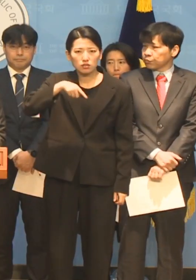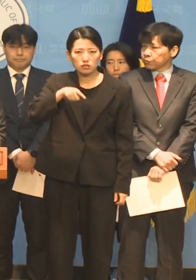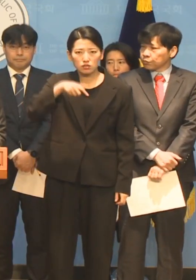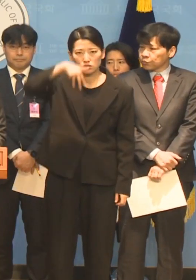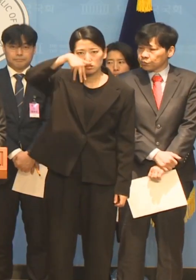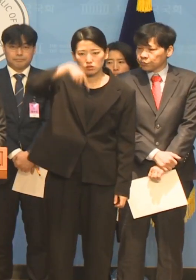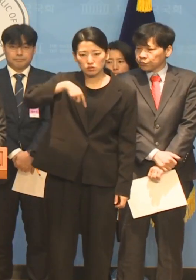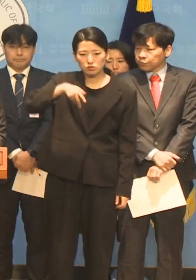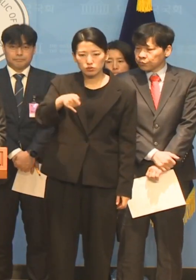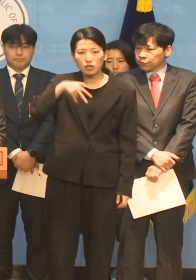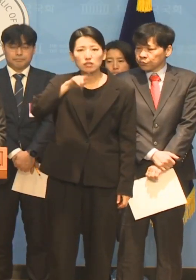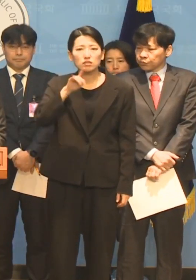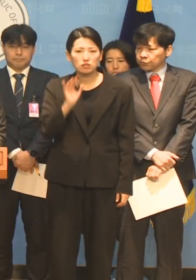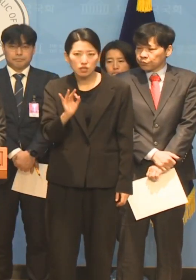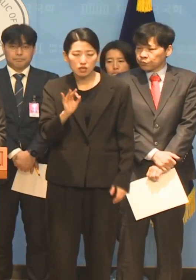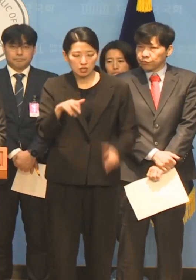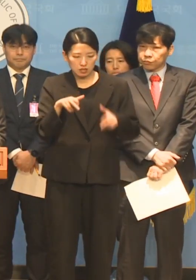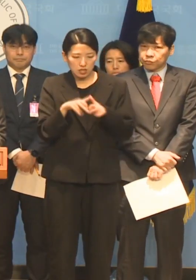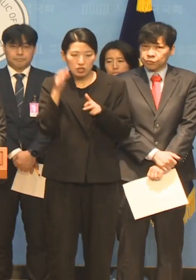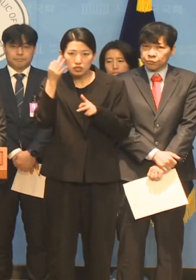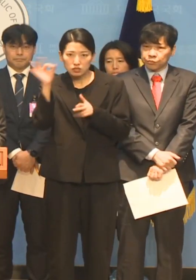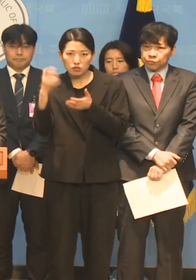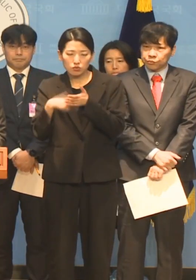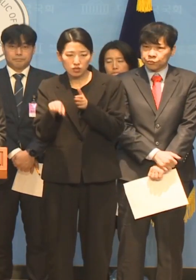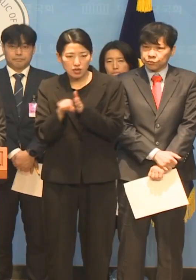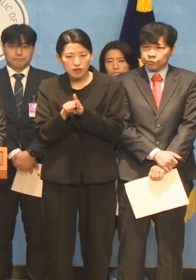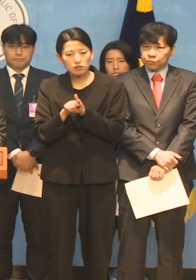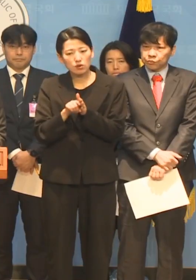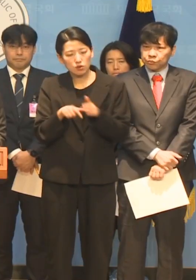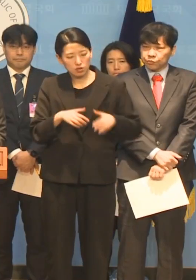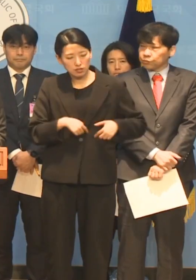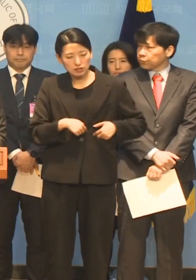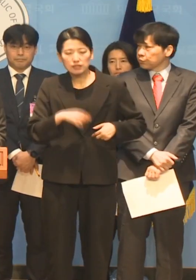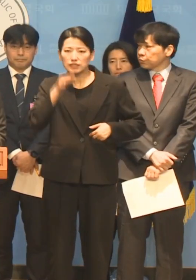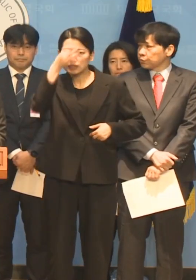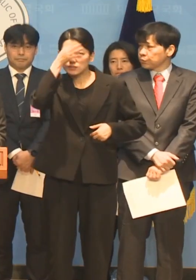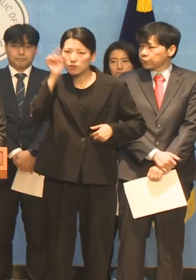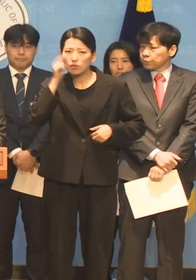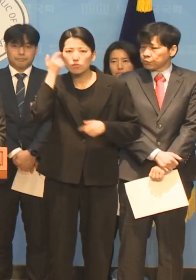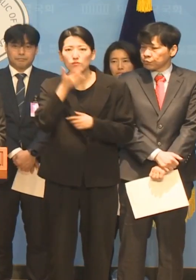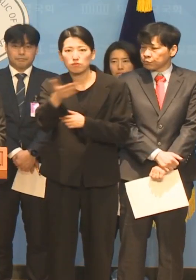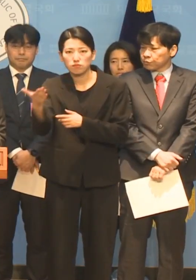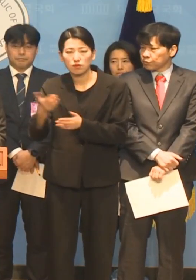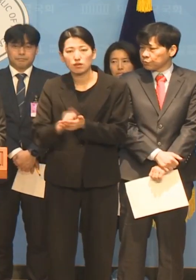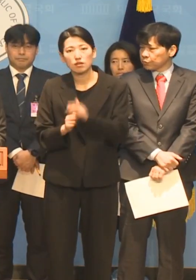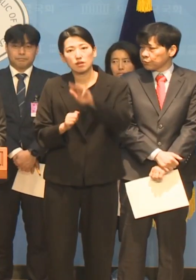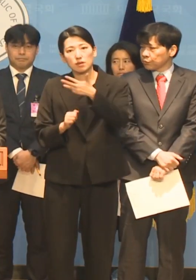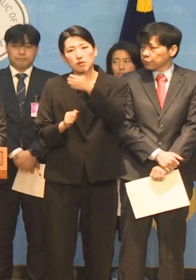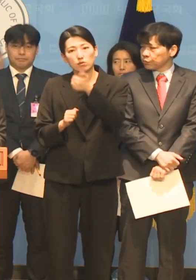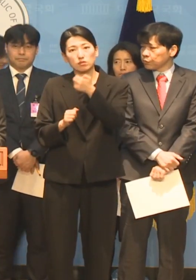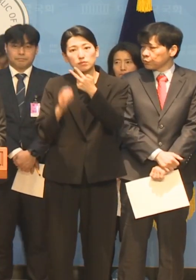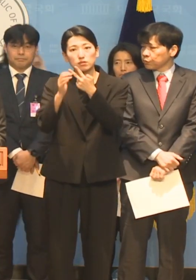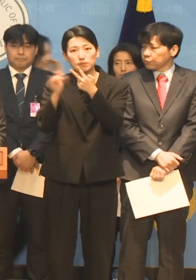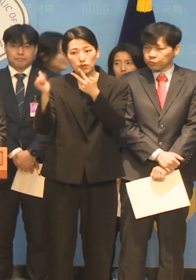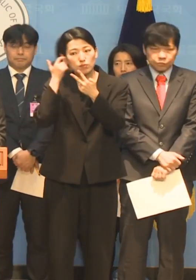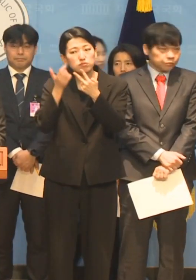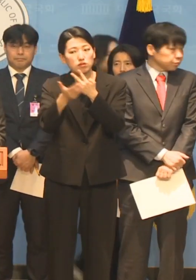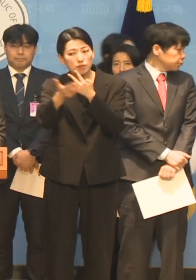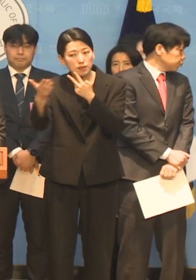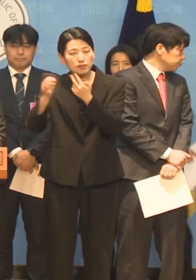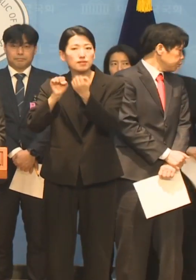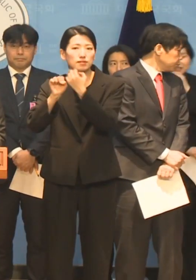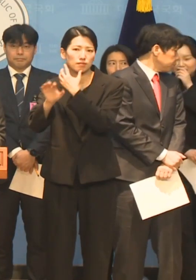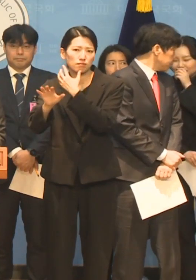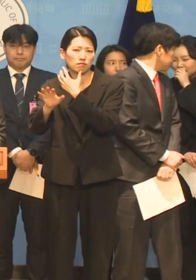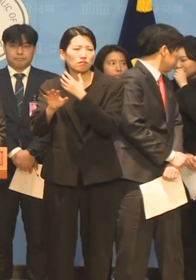상실 질병의 내부 장애 인정 요구도 파악을 위한 설문조사입니다. 총 852명이 설문에 응답하였으며